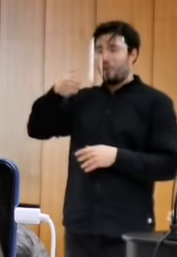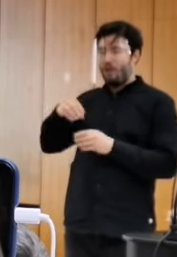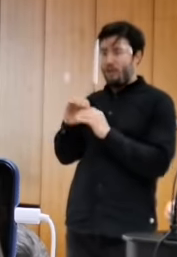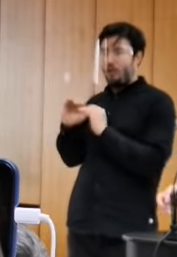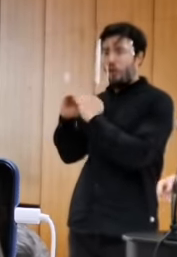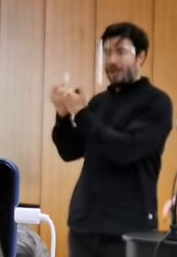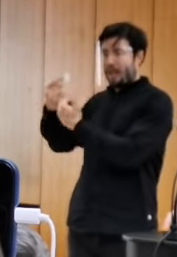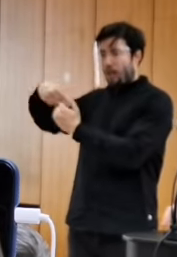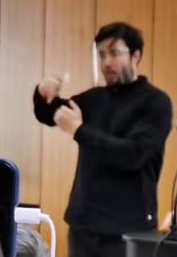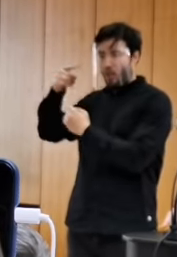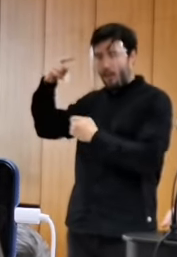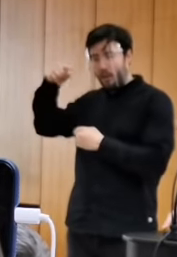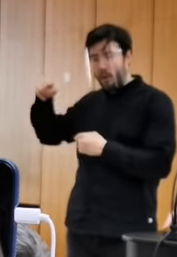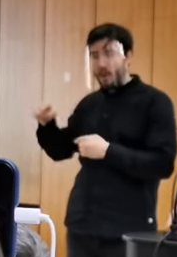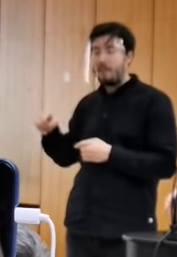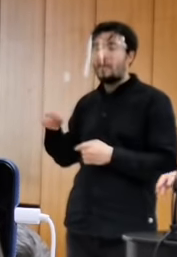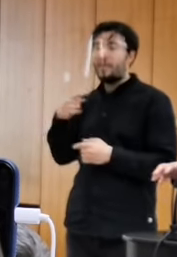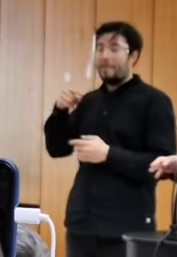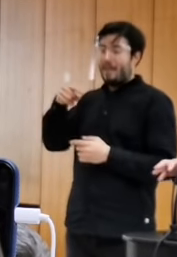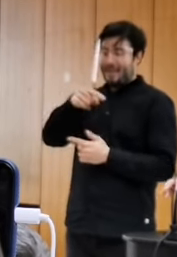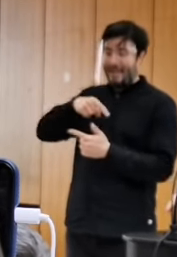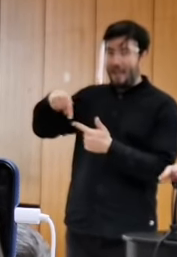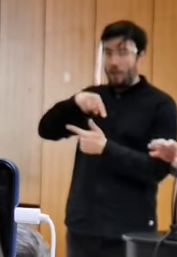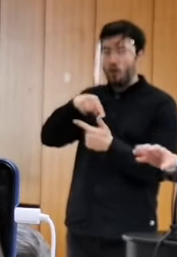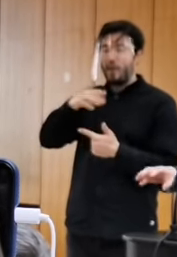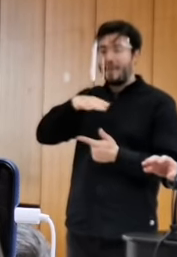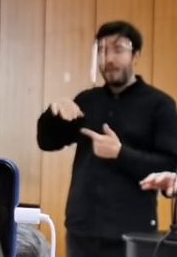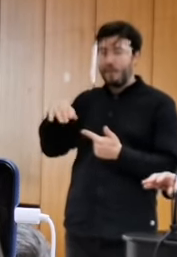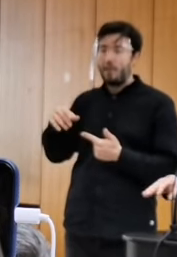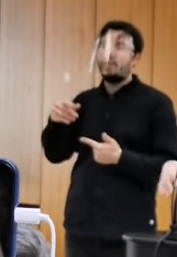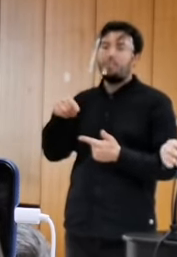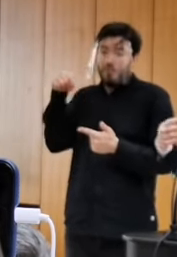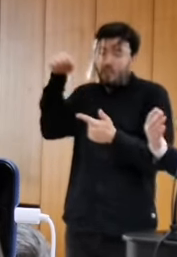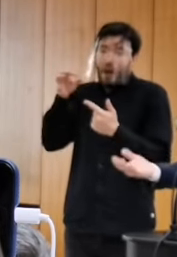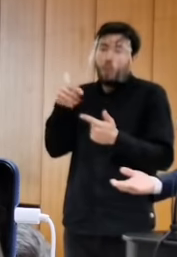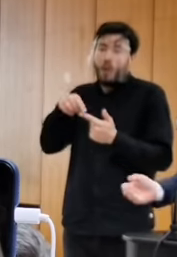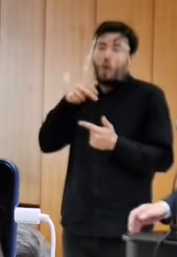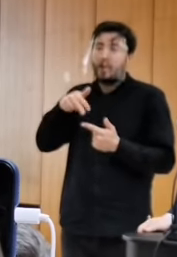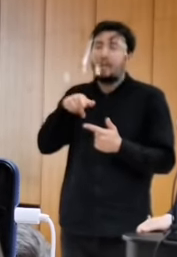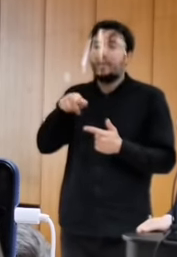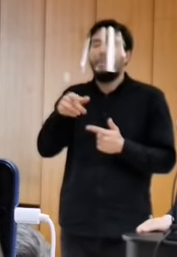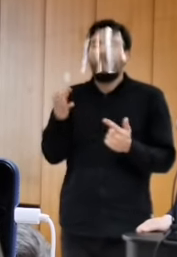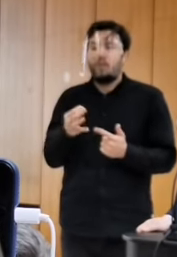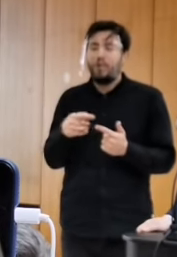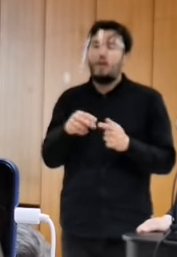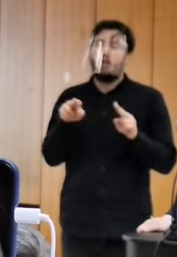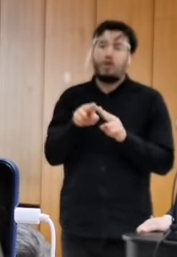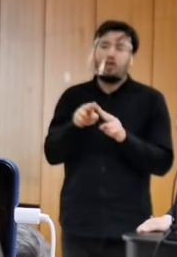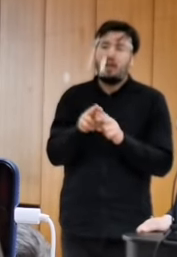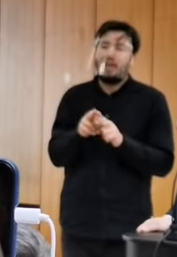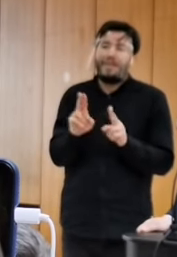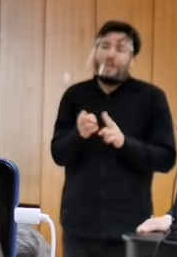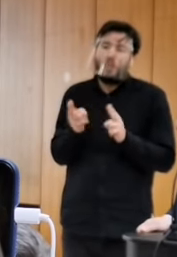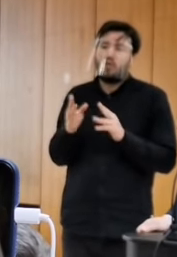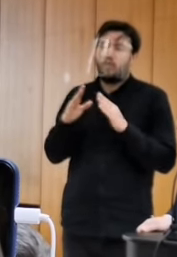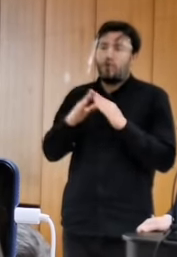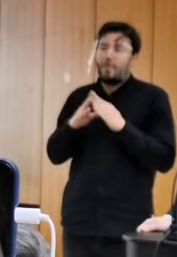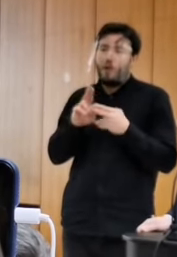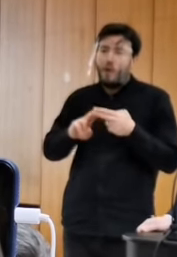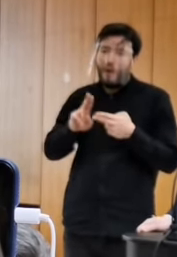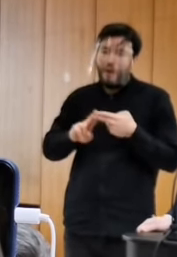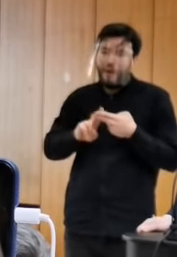hovoril, že práve toto sú tie deti, ktoré tam chodia kvôli tomu, že rodičia nemôžu svoju prácu vykonávať v rámci home office-u.